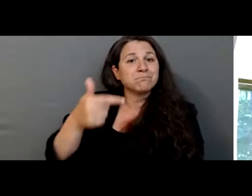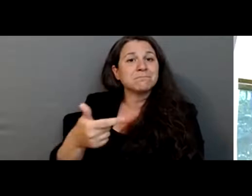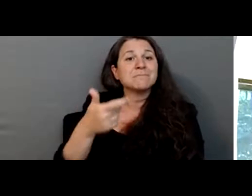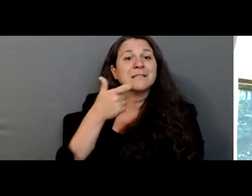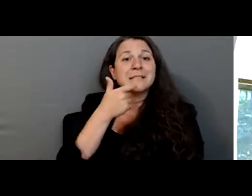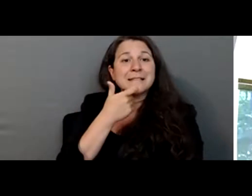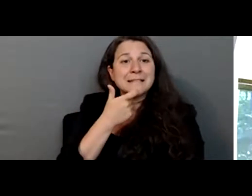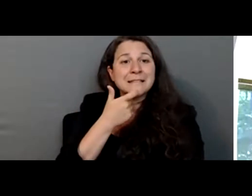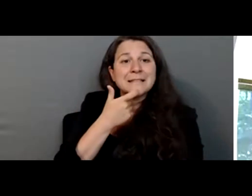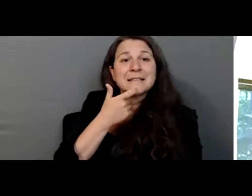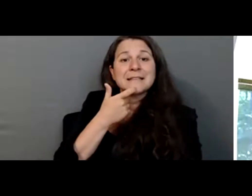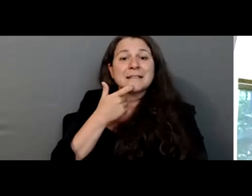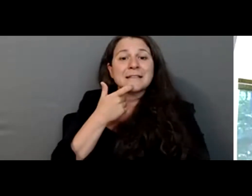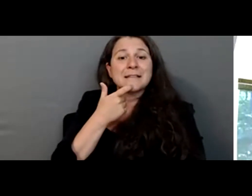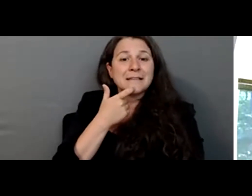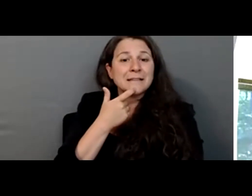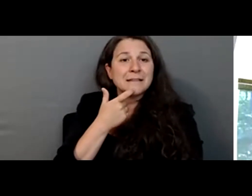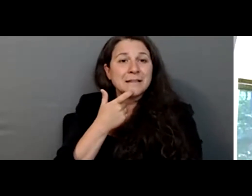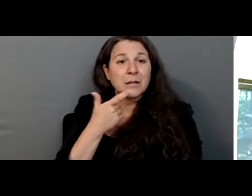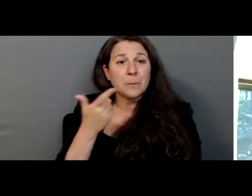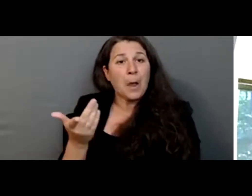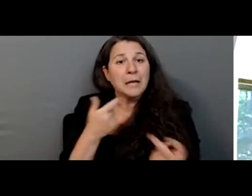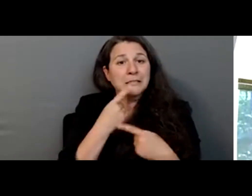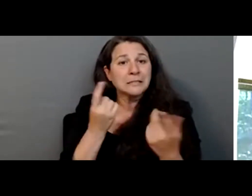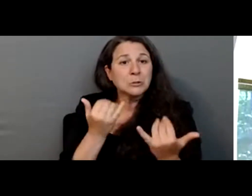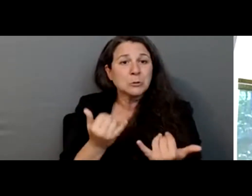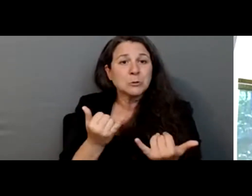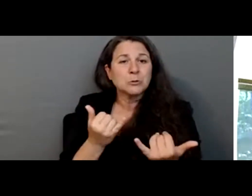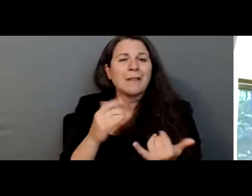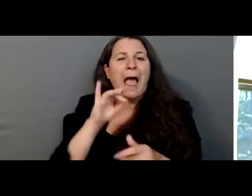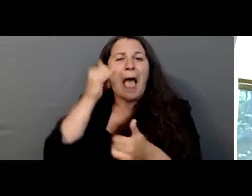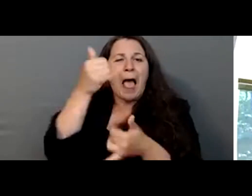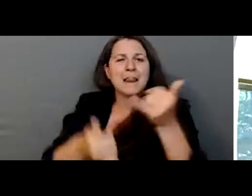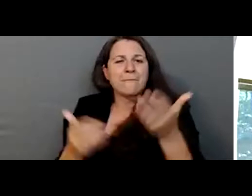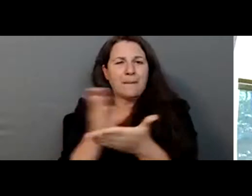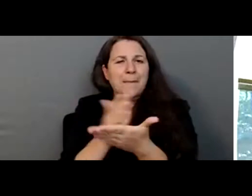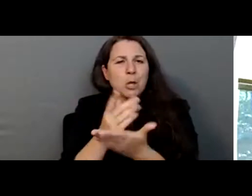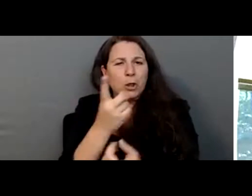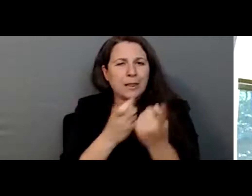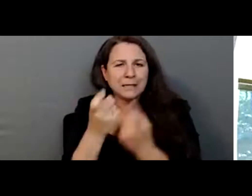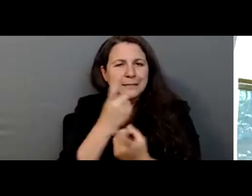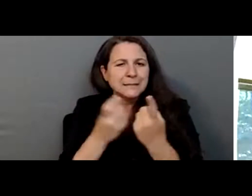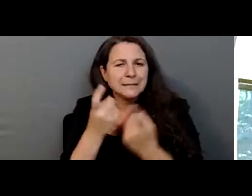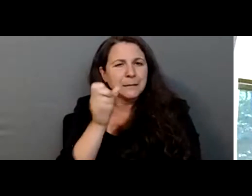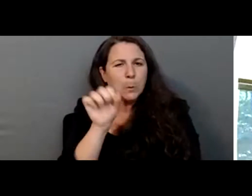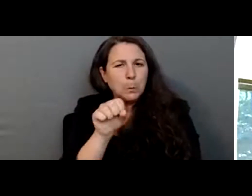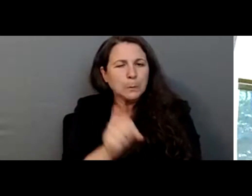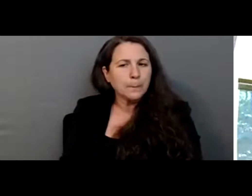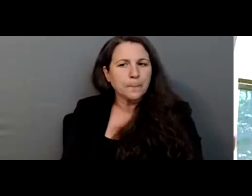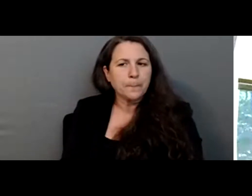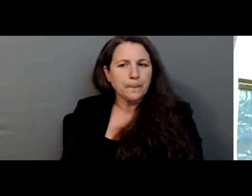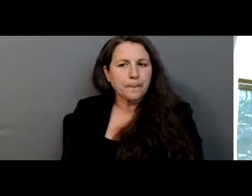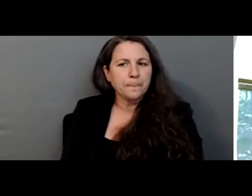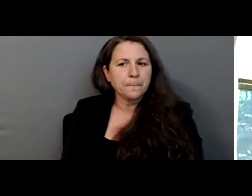et je le dis dès maintenant, mais on aura une période de questions qui pourra être, où